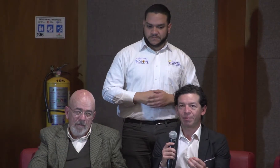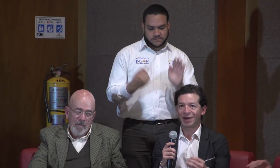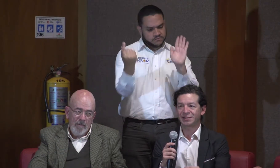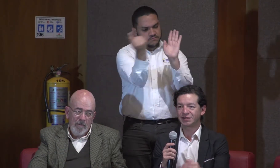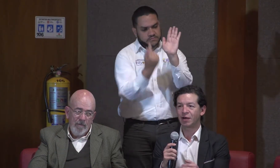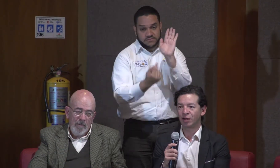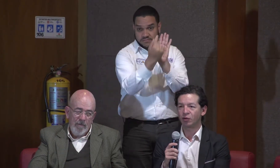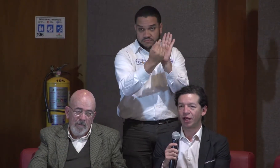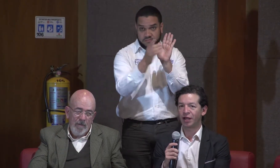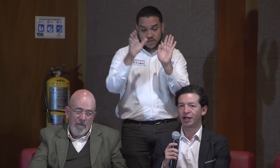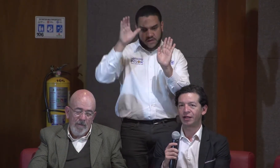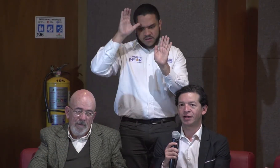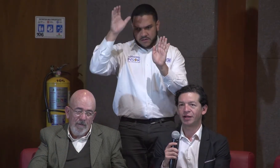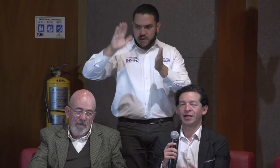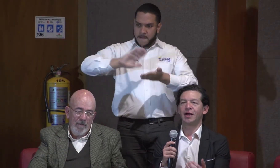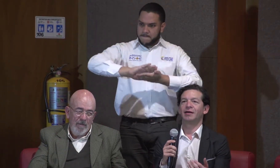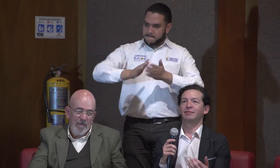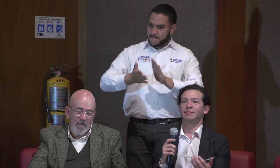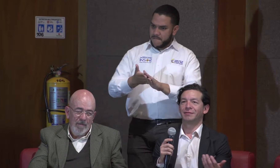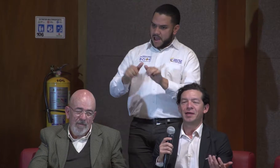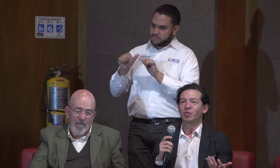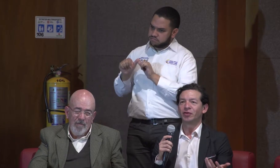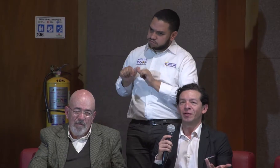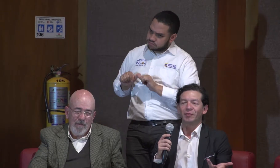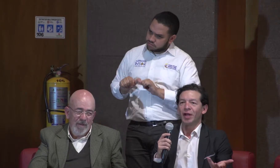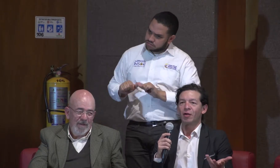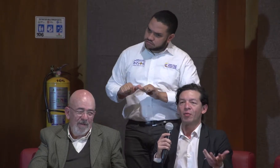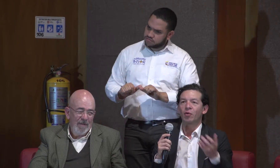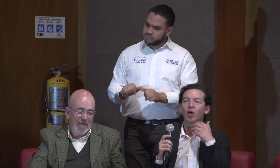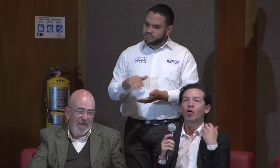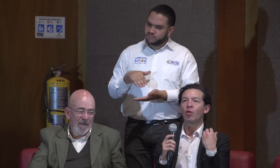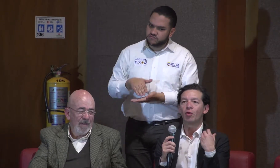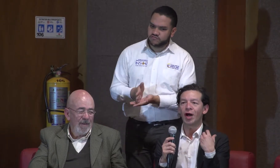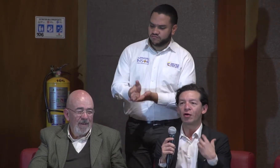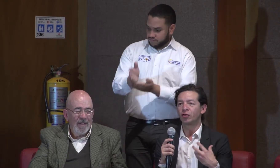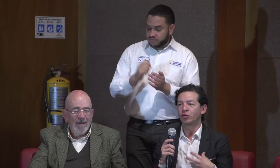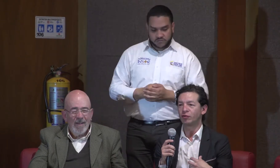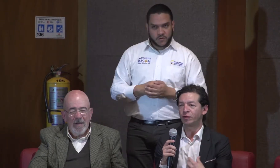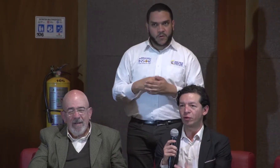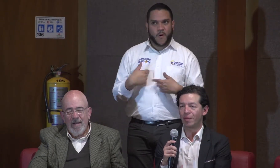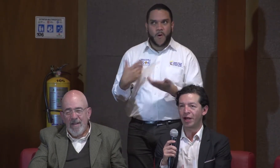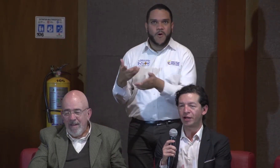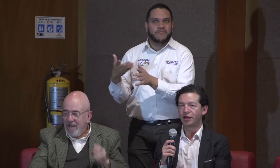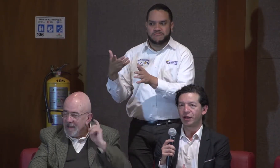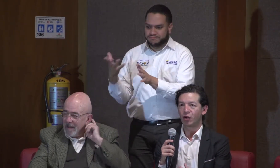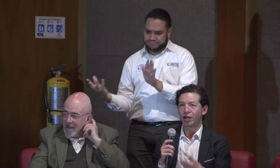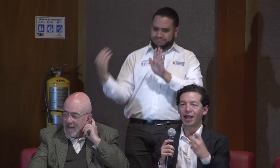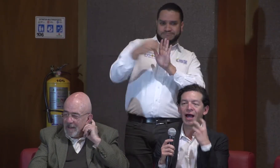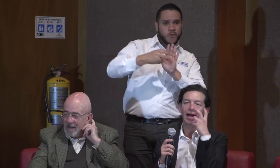concepto de paz estable y duradera era imposible. Era como, ¿cómo hago yo esto en figura humana?